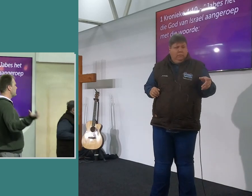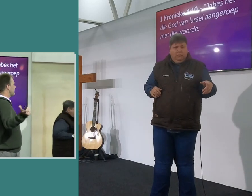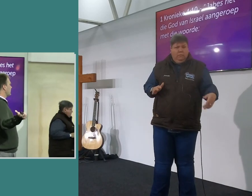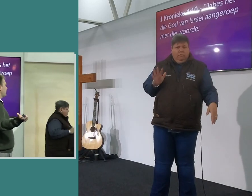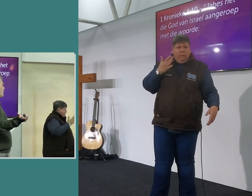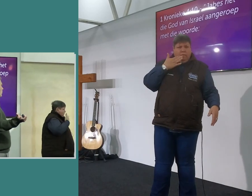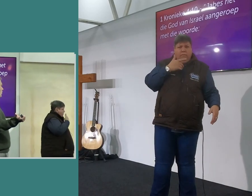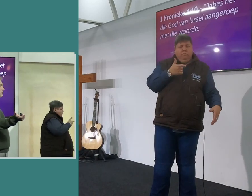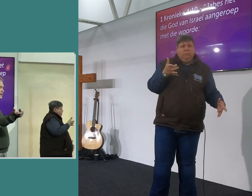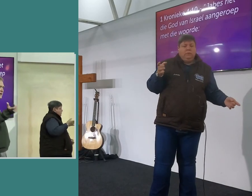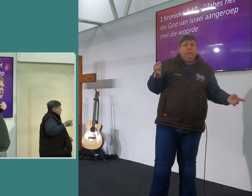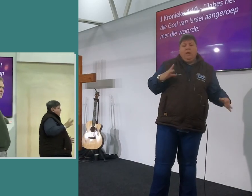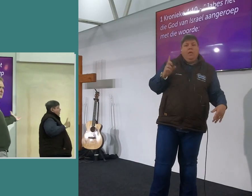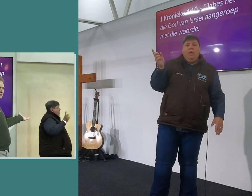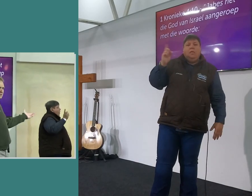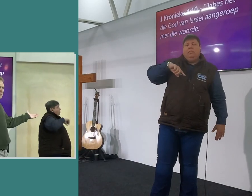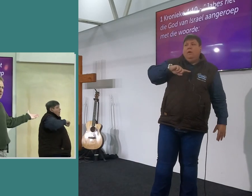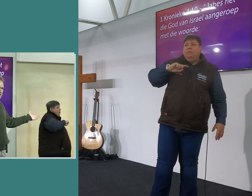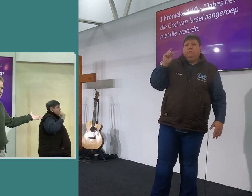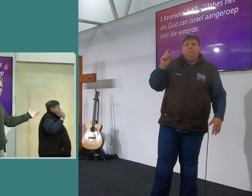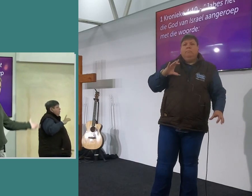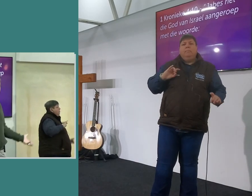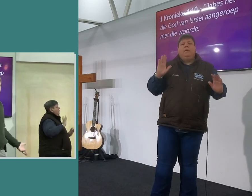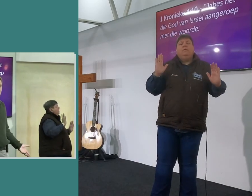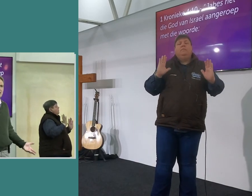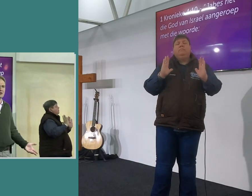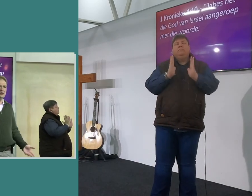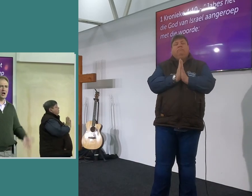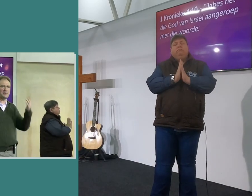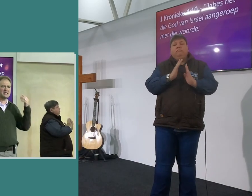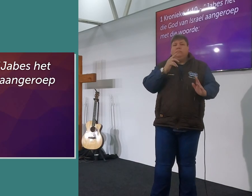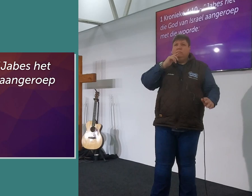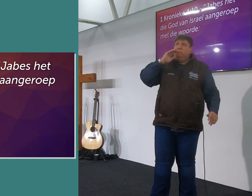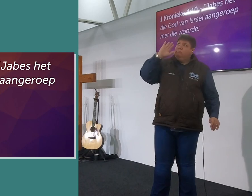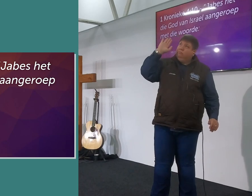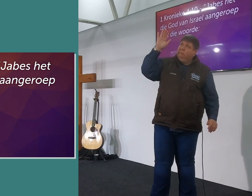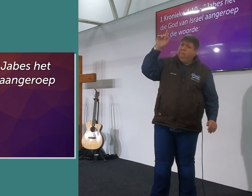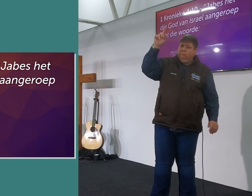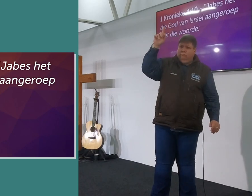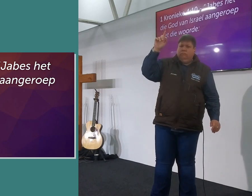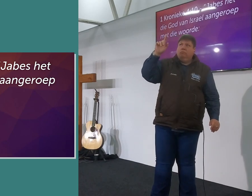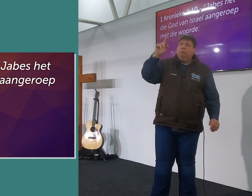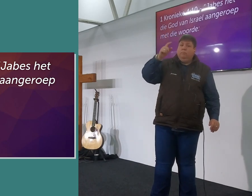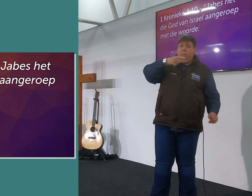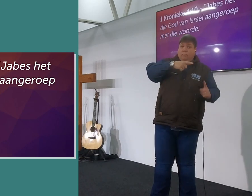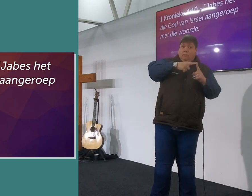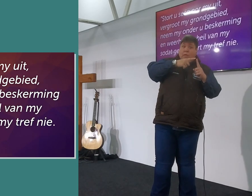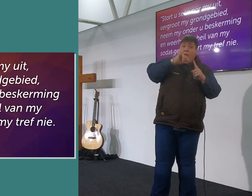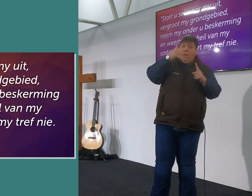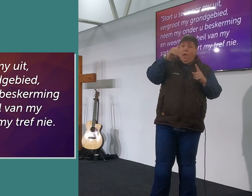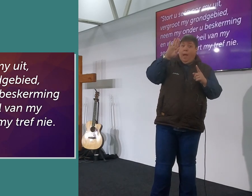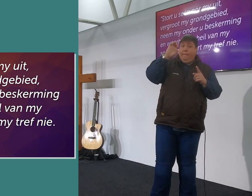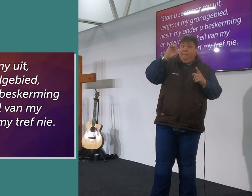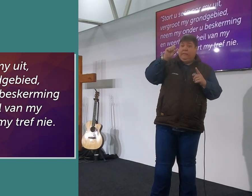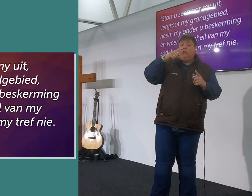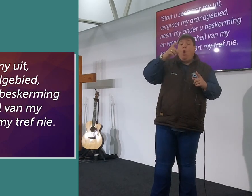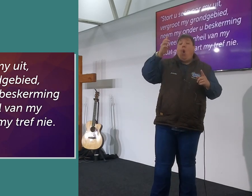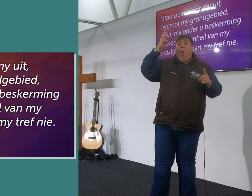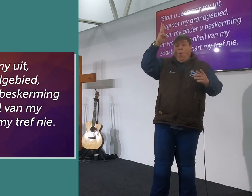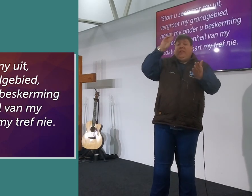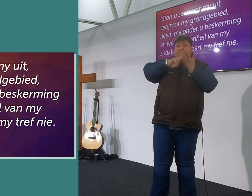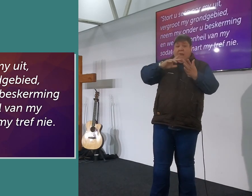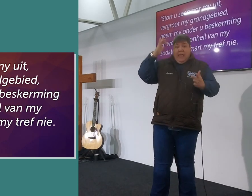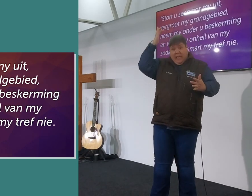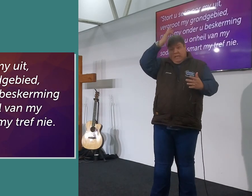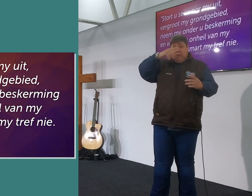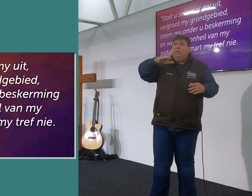het net skil ek en hy het gebed en hy het gevra Jabes het die God van Israel aangeroep met die woorde en hier sê gebed stort die